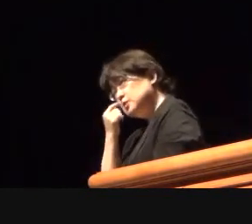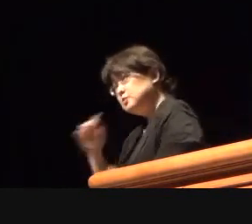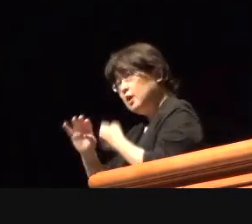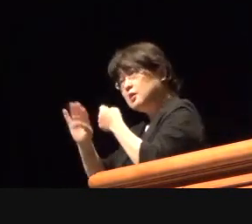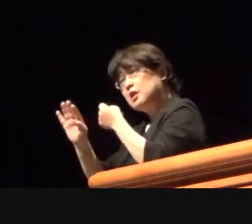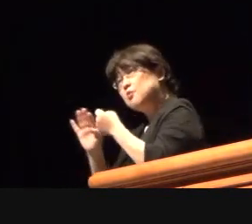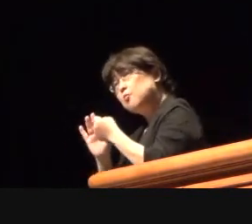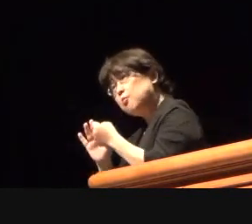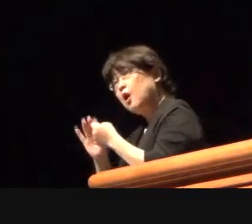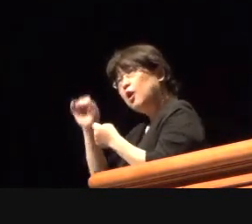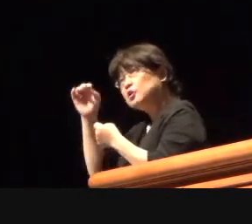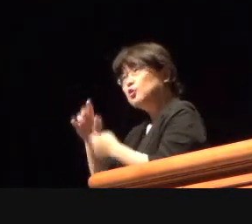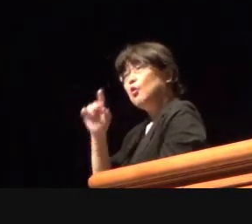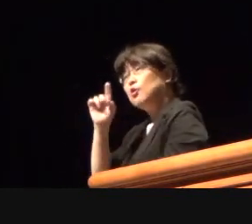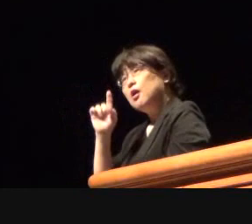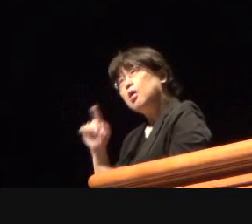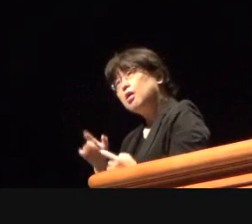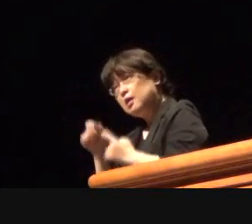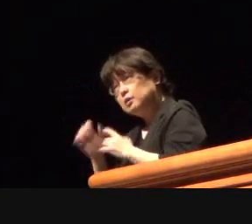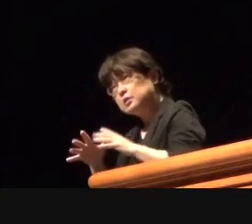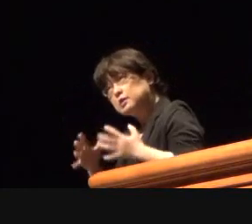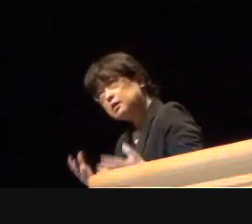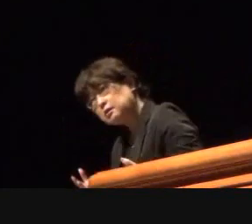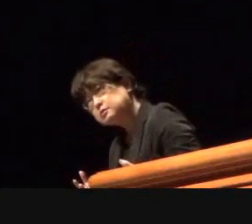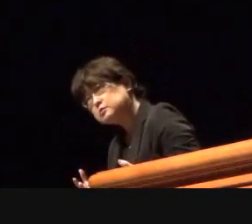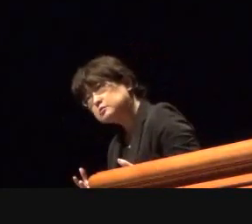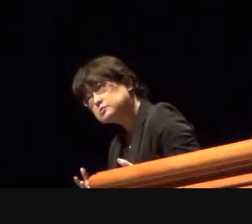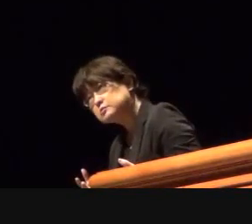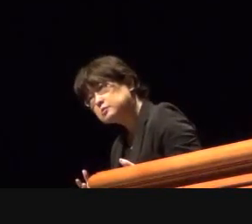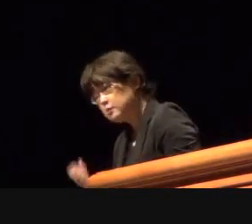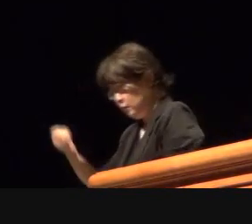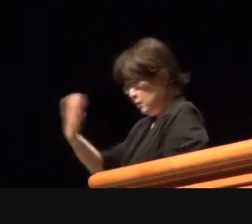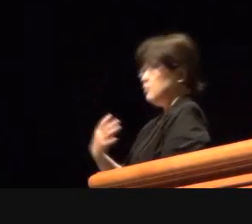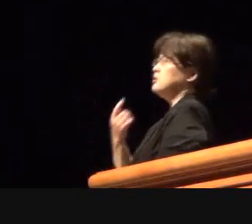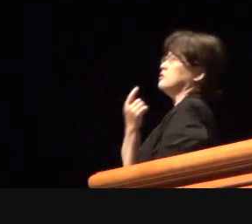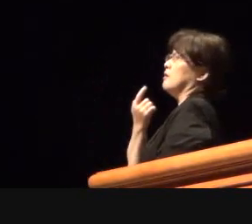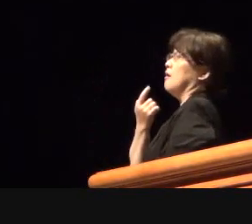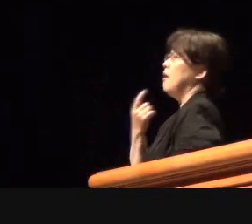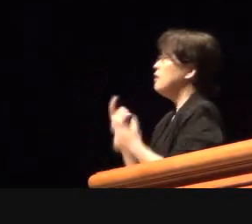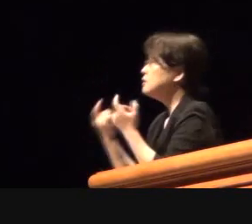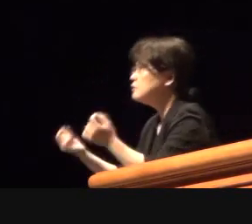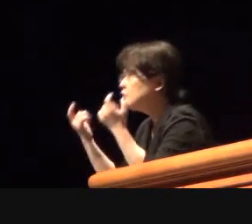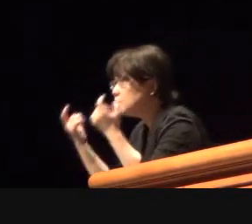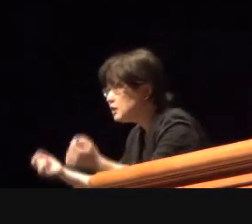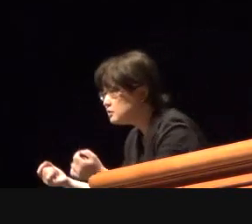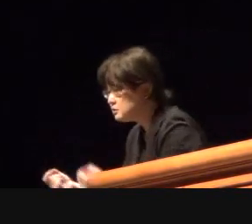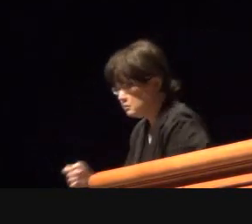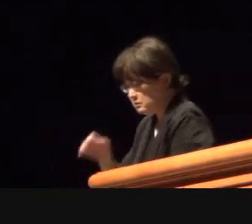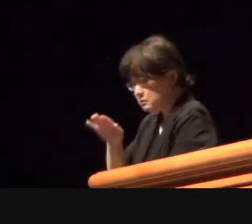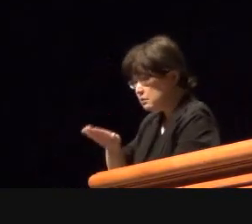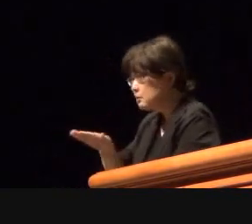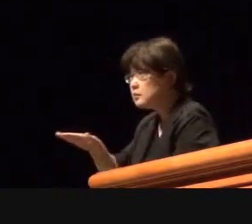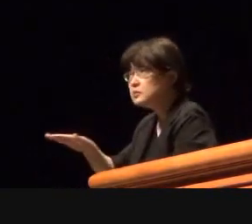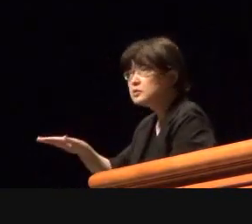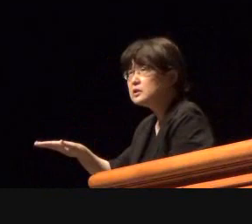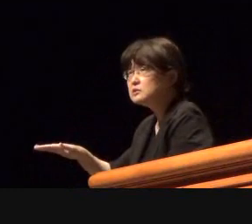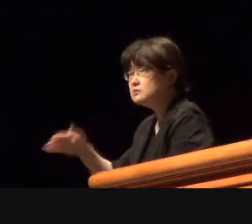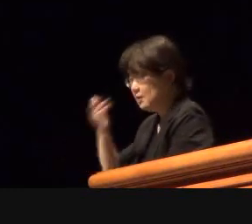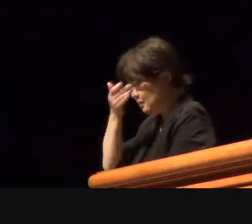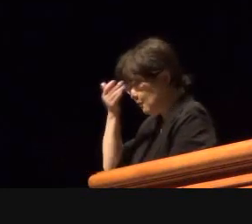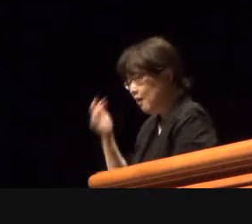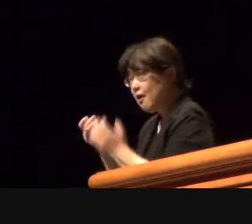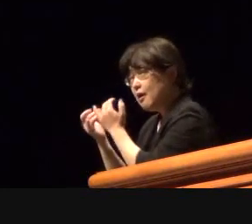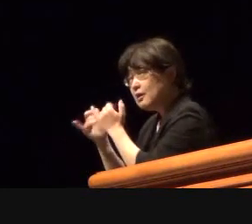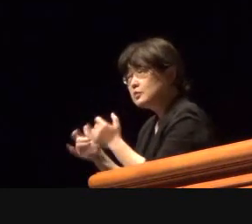を一度も選んでいないんだ。そうです、子どもたちは若者も含